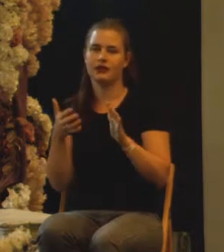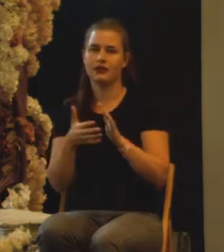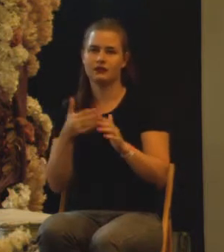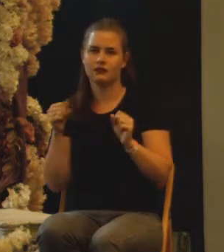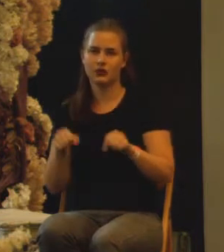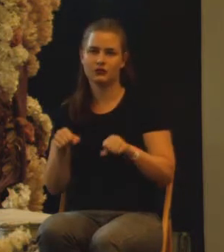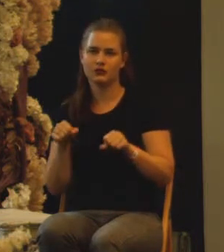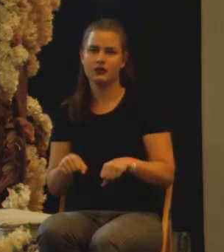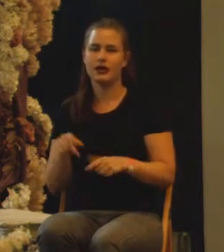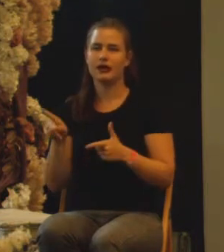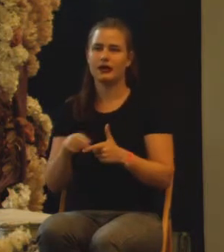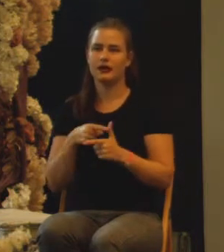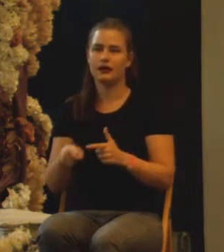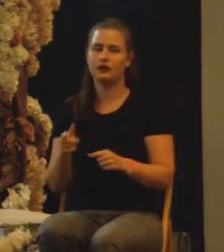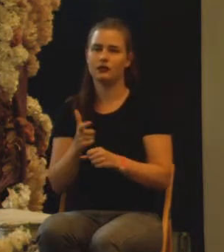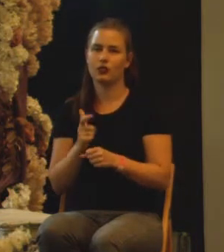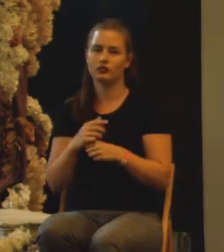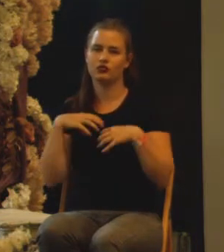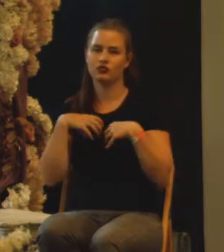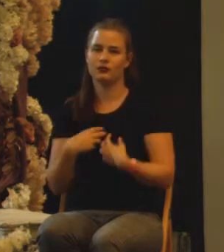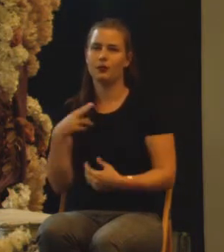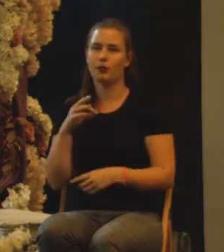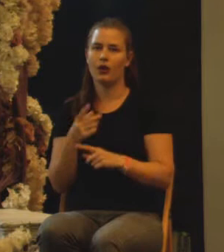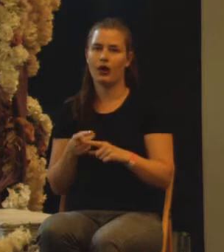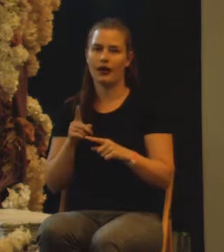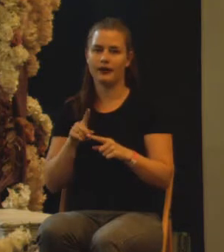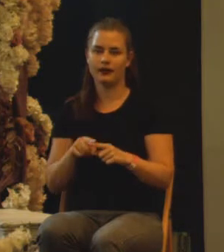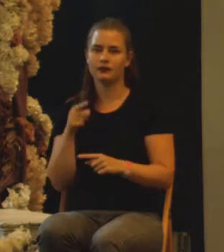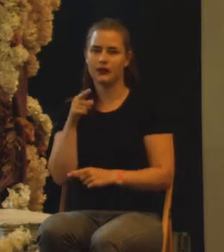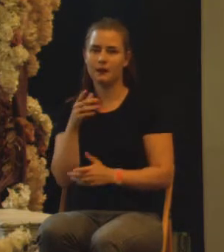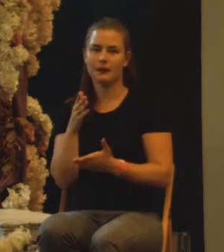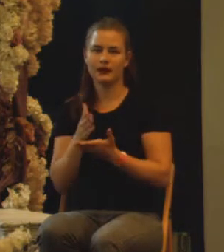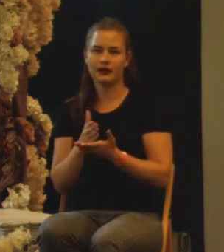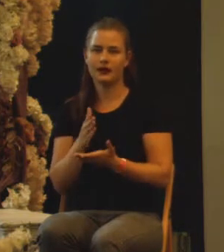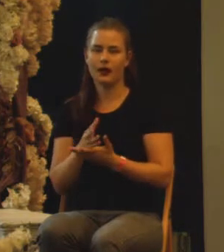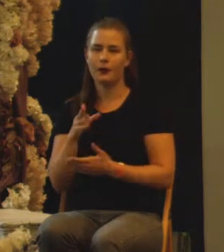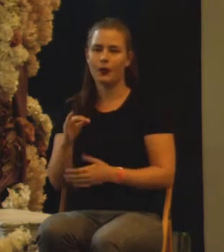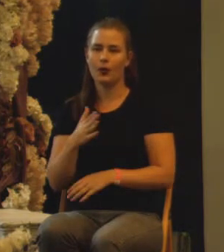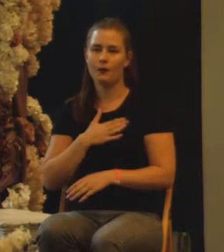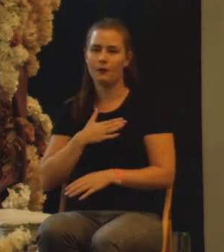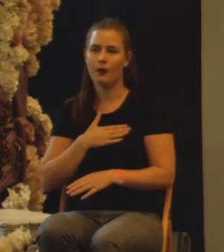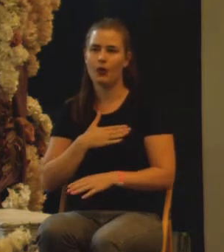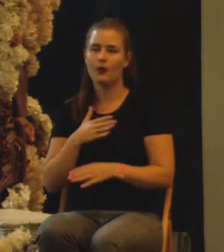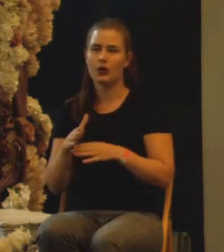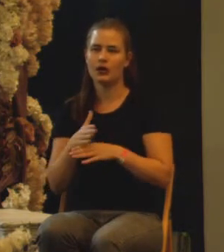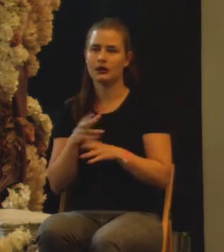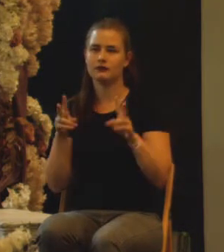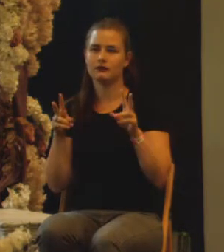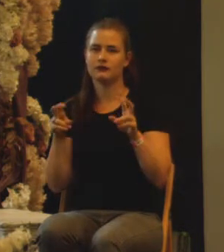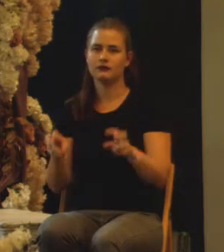степени, либо же сильно скучаю по этому. Поэтому там есть, по-моему, раздел называется